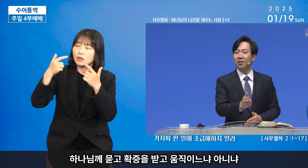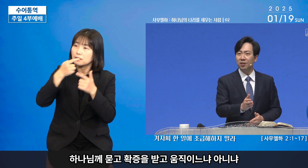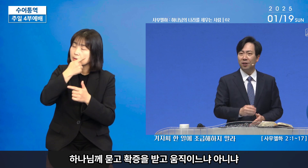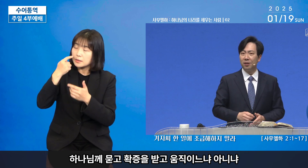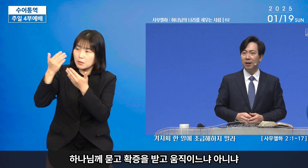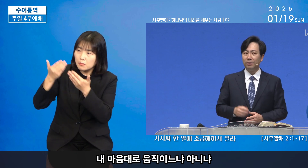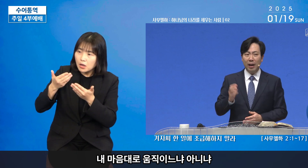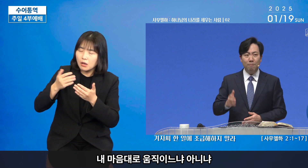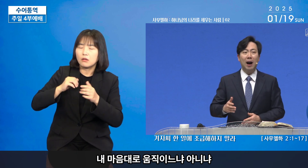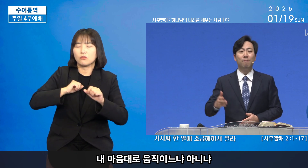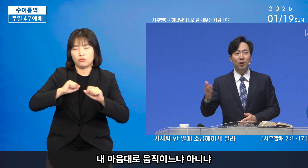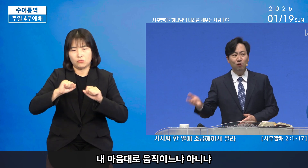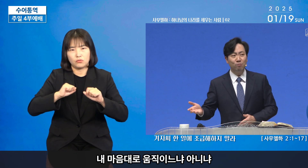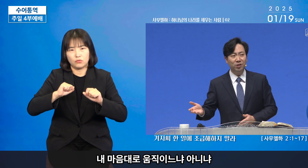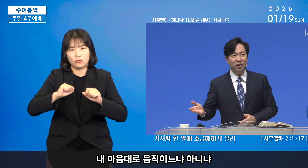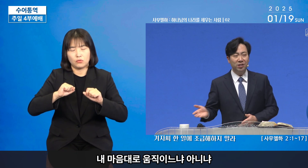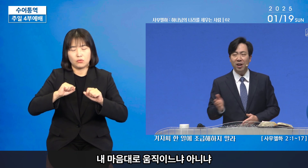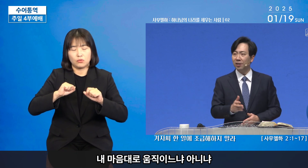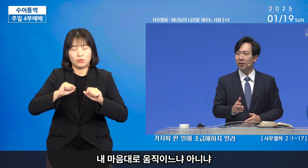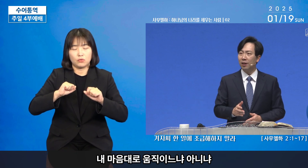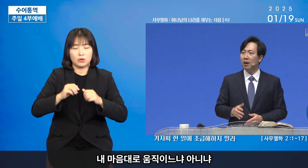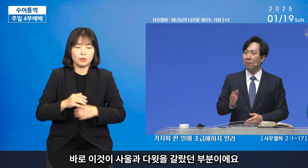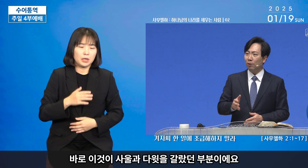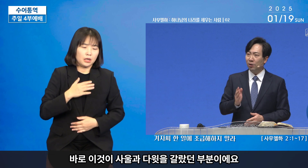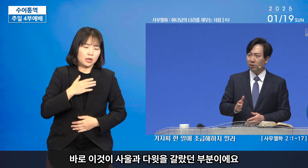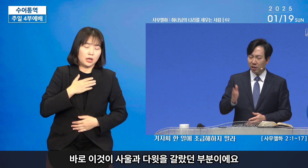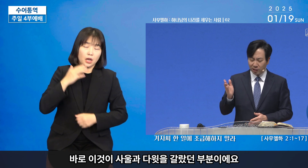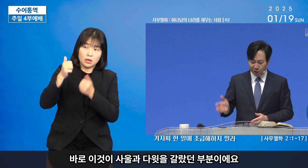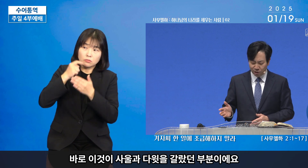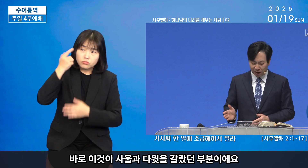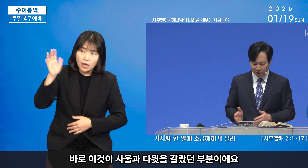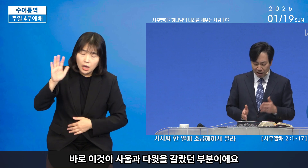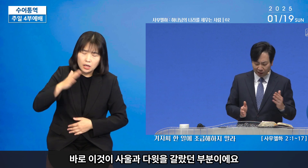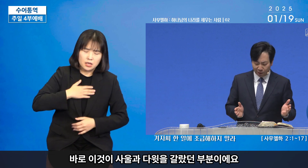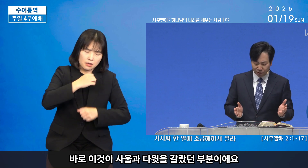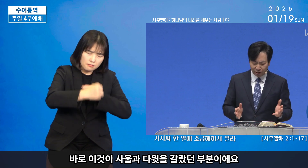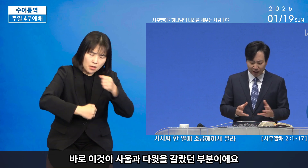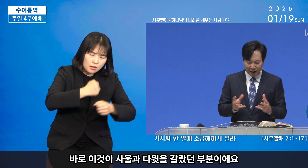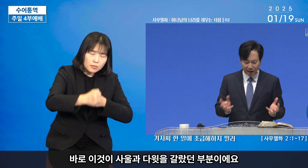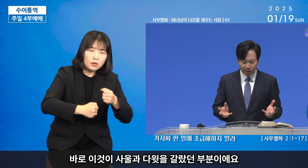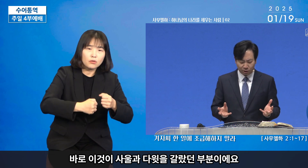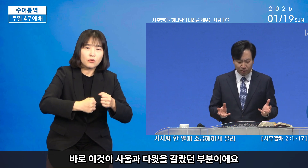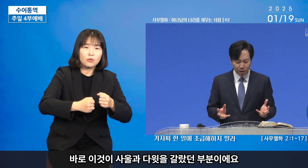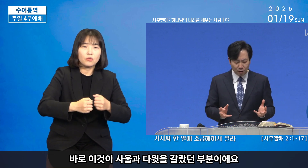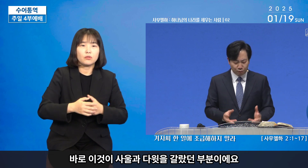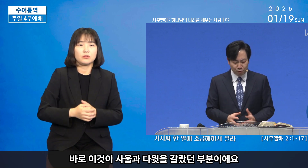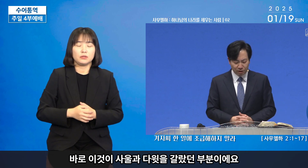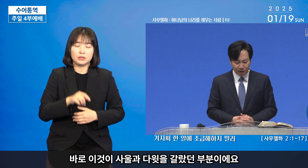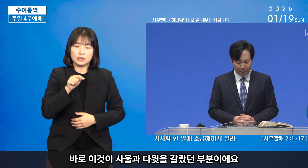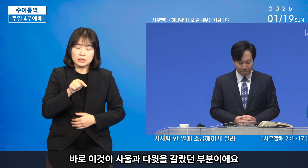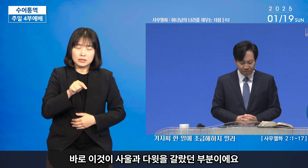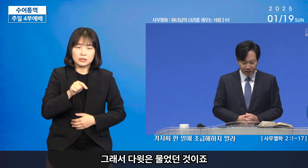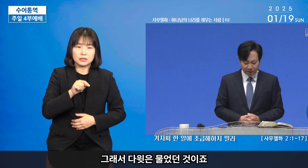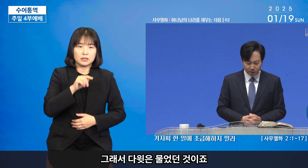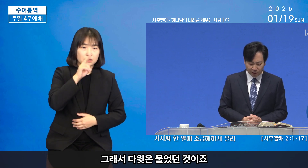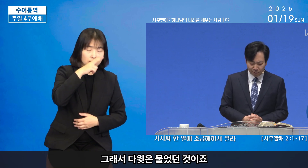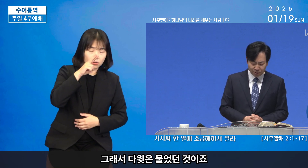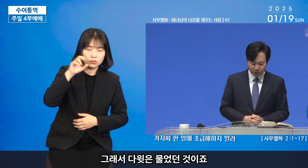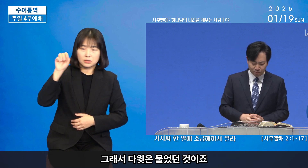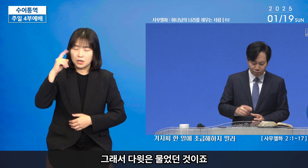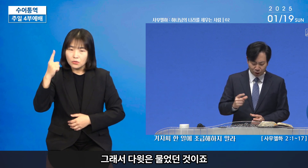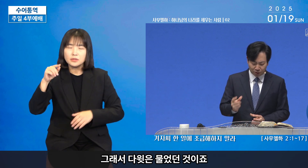움직이느냐 아니냐, 내 마음대로 움직이느냐 아니냐, 바로 이것이 사울과 다윗을 갈랐던 부분이에요.